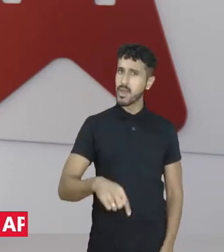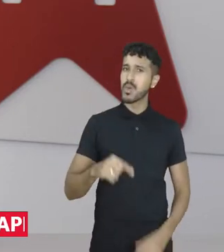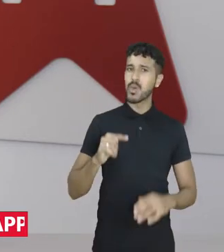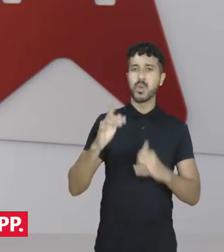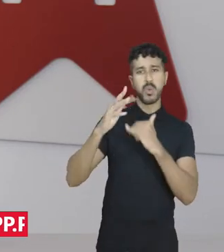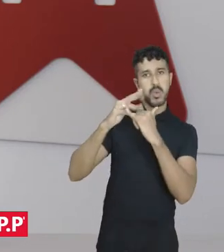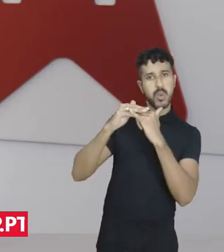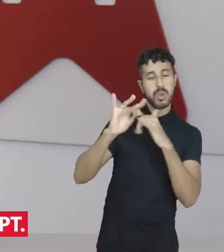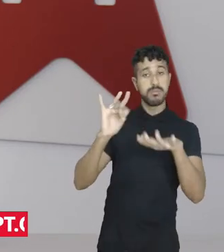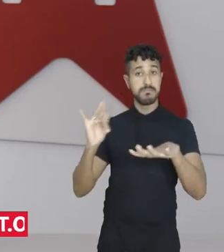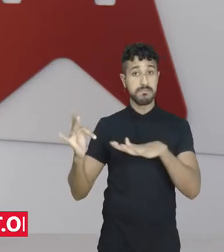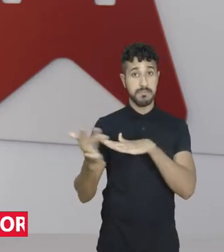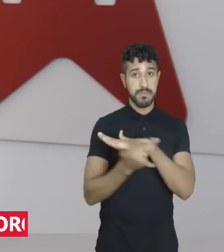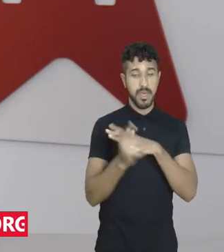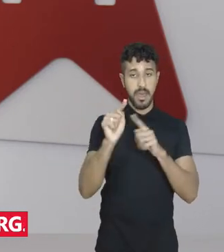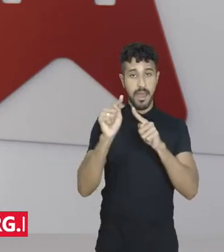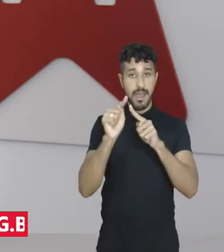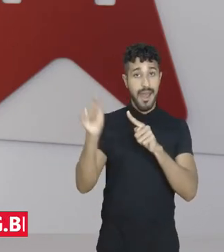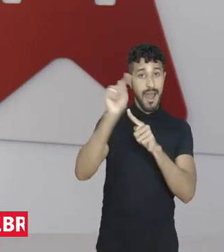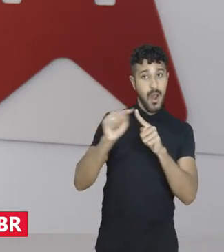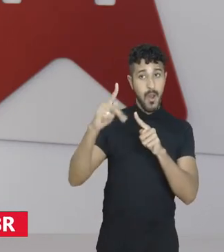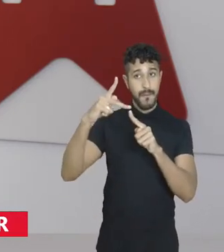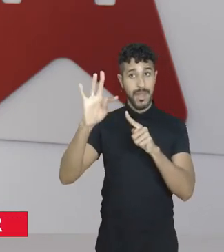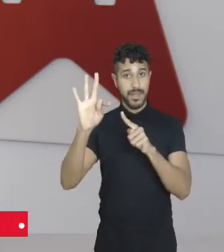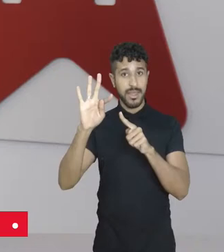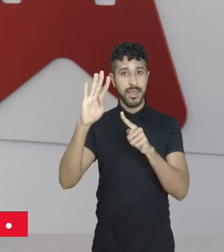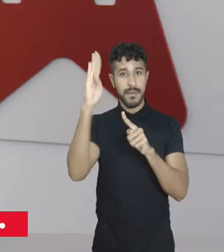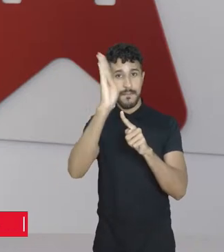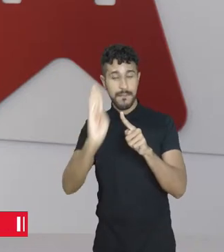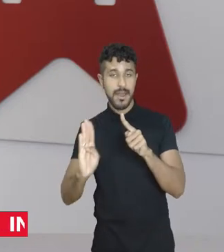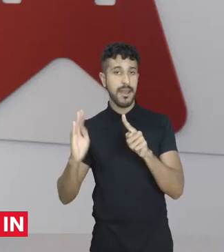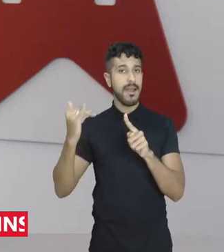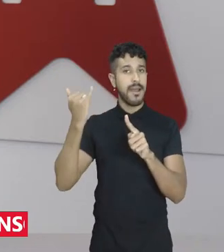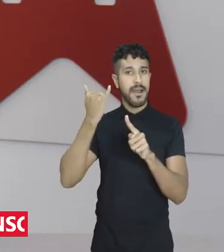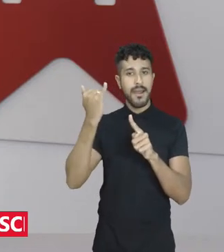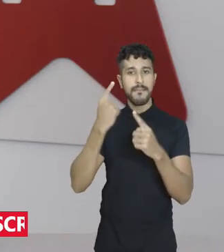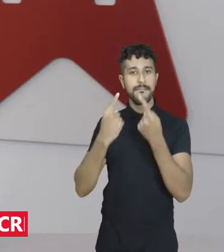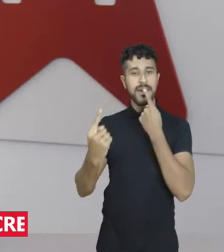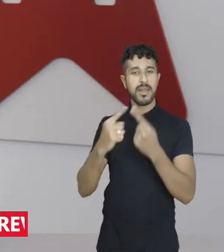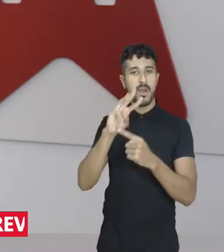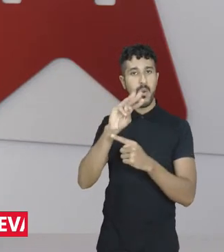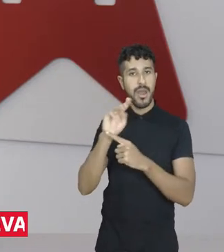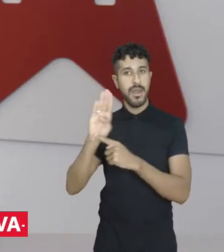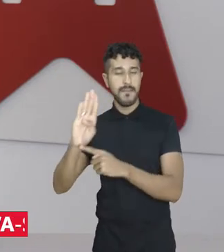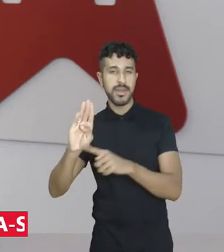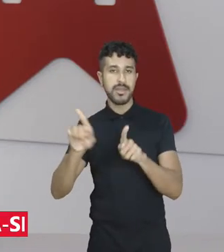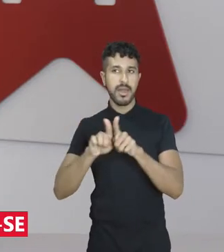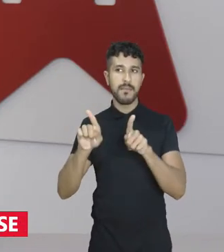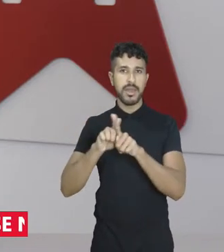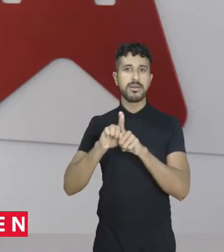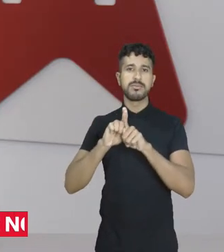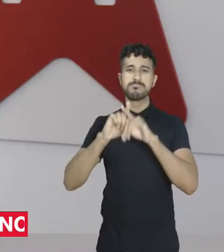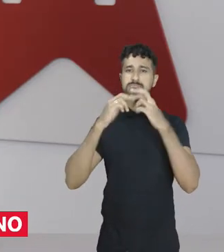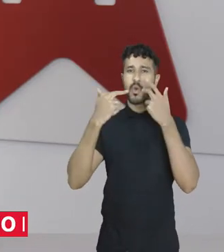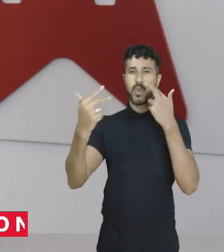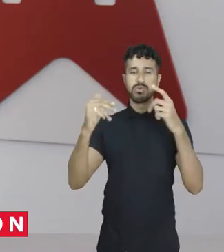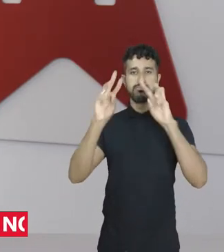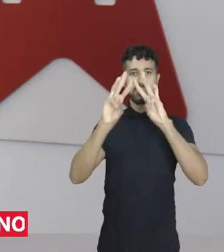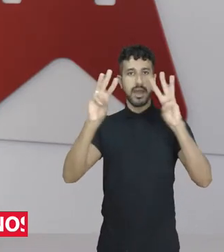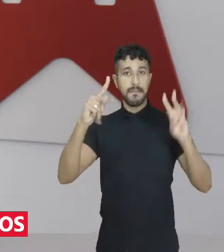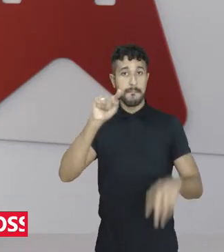nas redes sociais, @PTBrasil, na Rádio PT na web e na agência de notícias do partido em